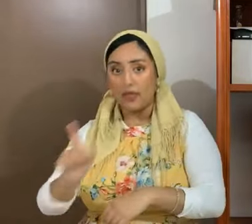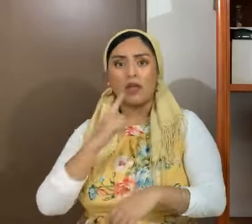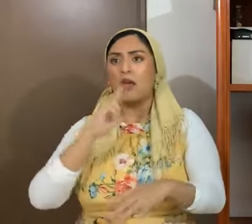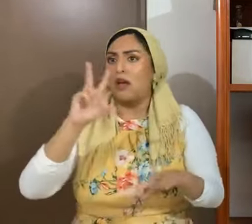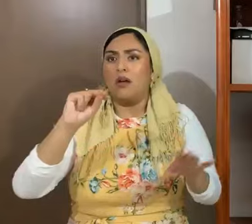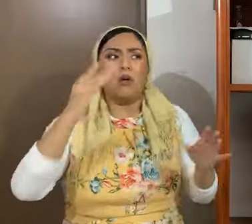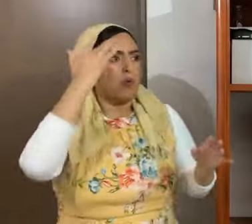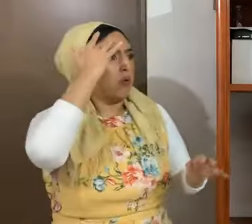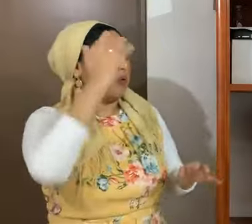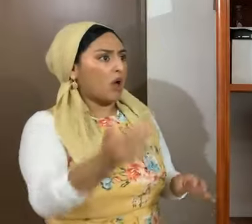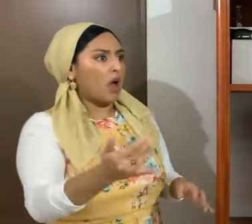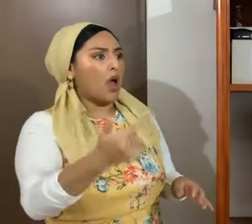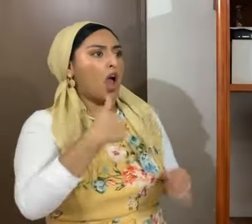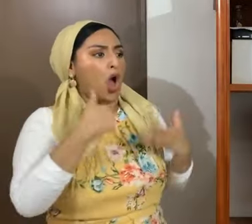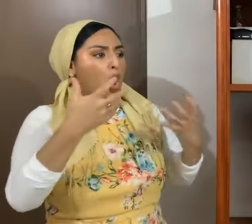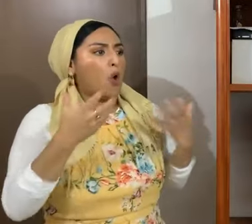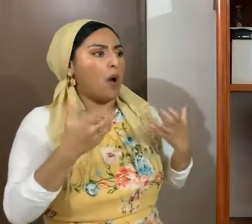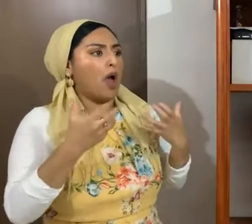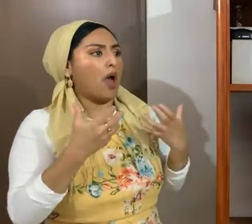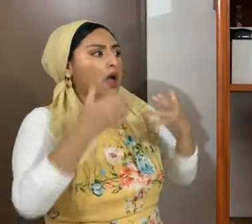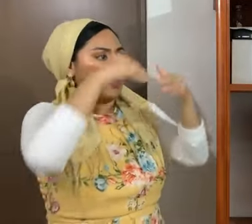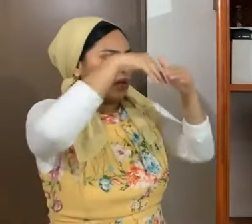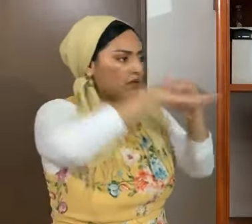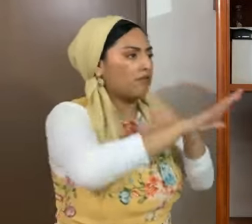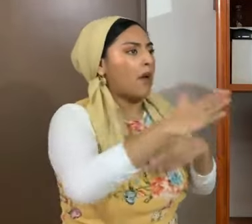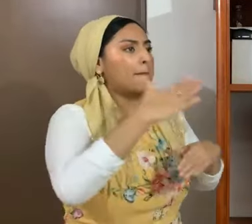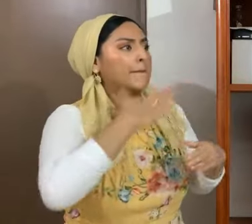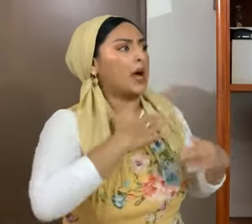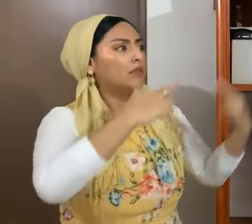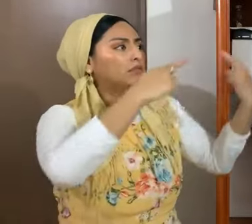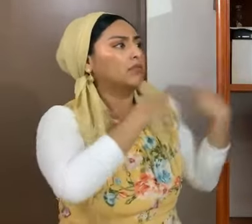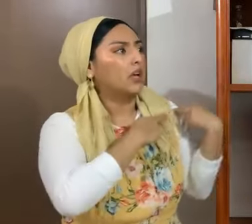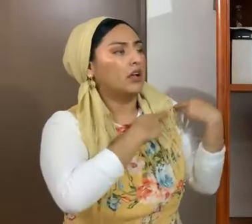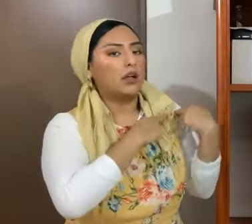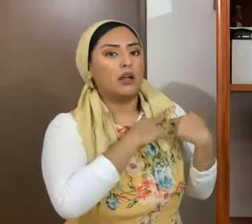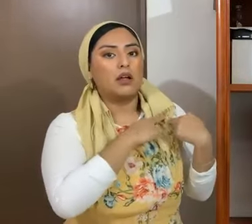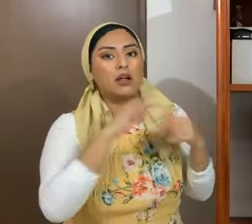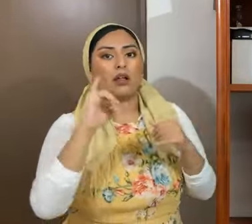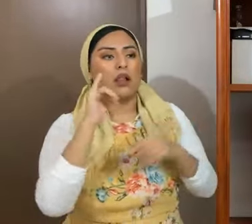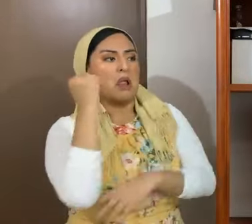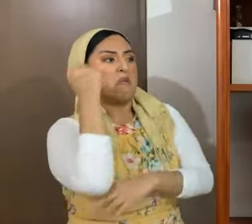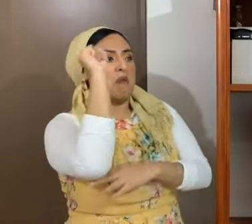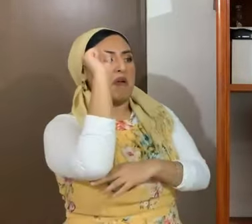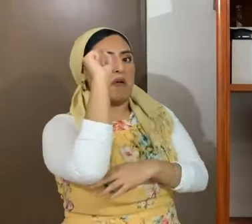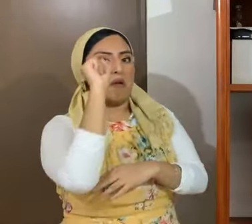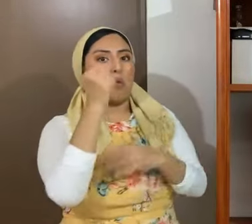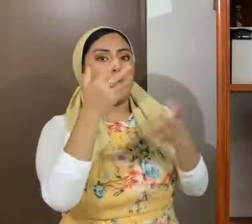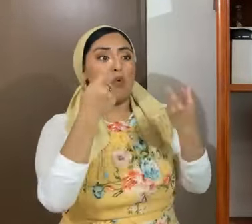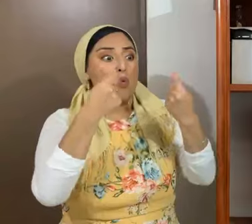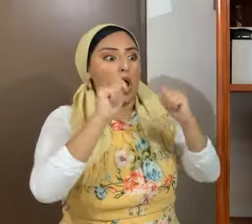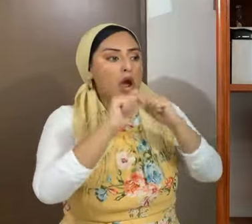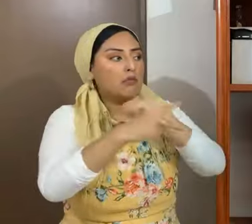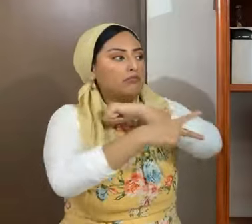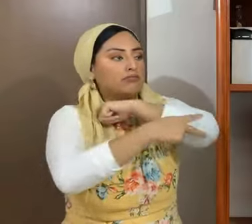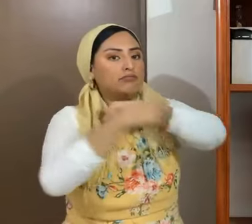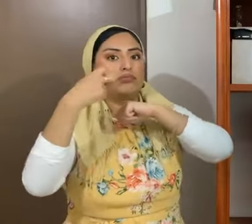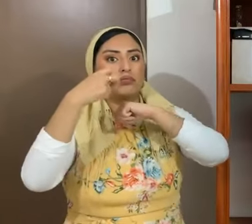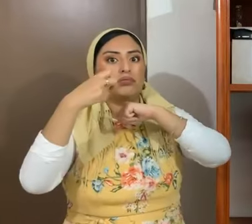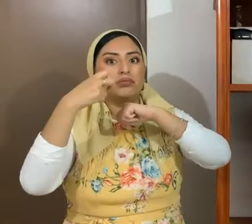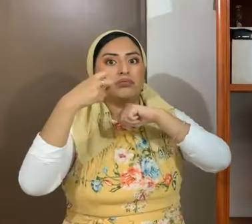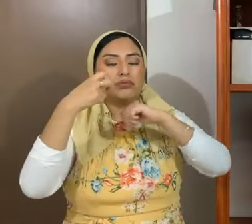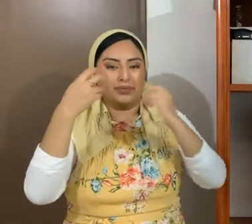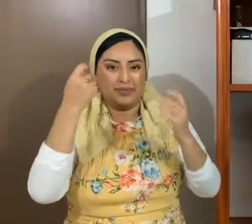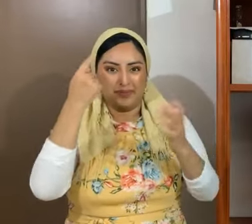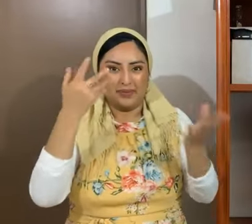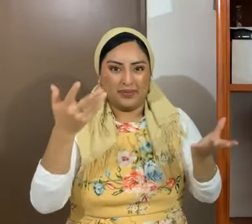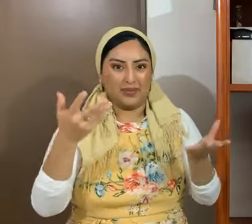no, pero ¿por qué? Yo quiero estar adentro, yo quiero estar acá, yo quiero estar allá. Se está rebelando, pero además está usurpando la autoridad, en este caso